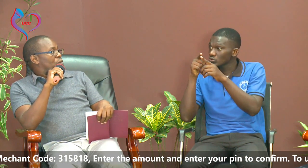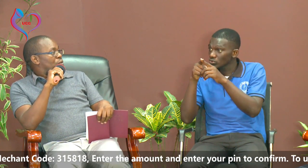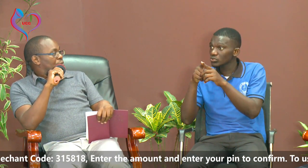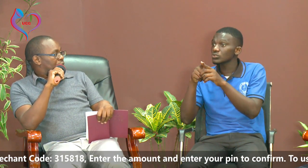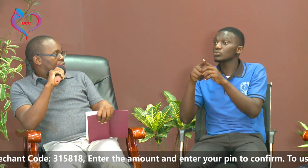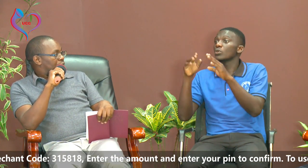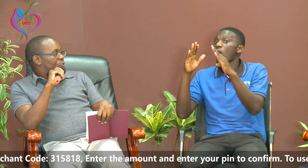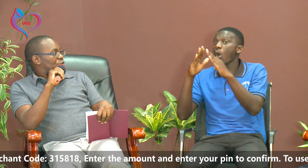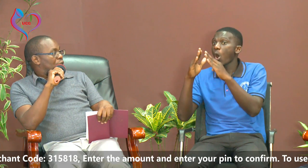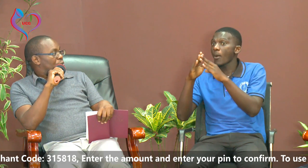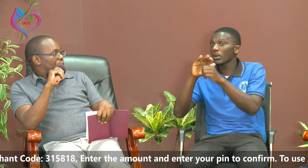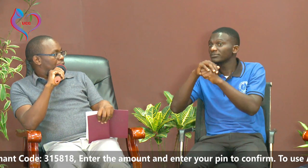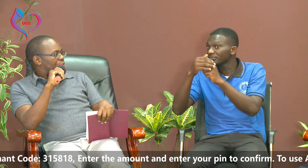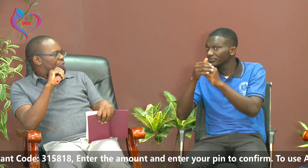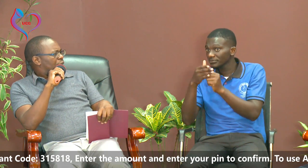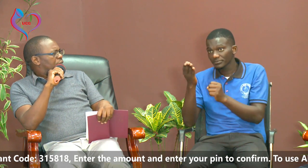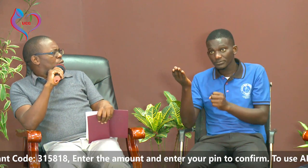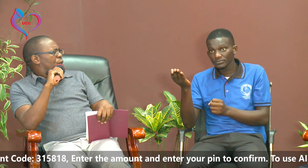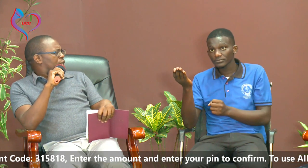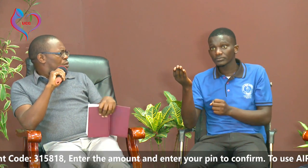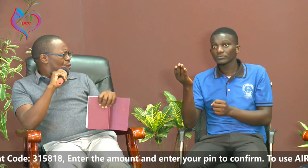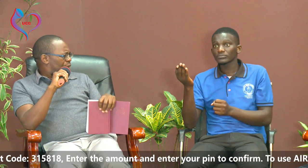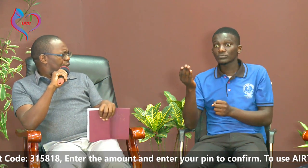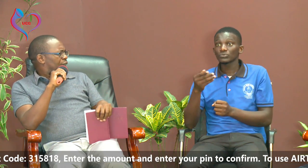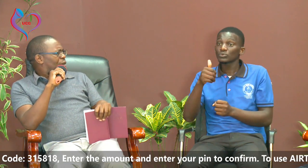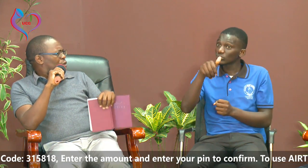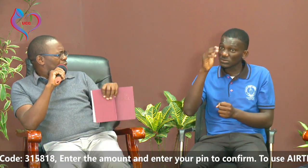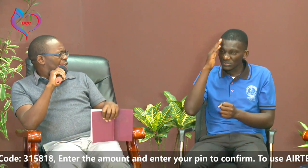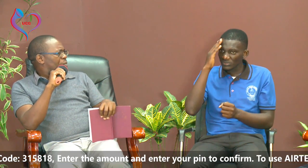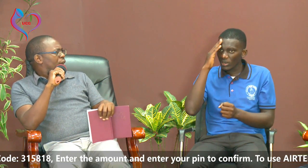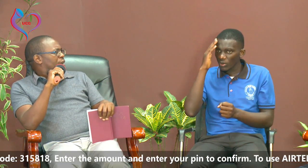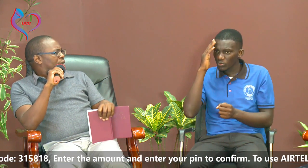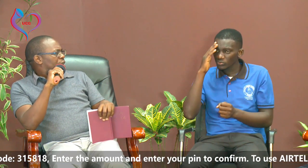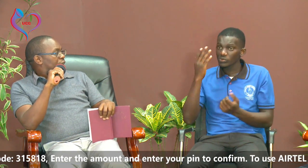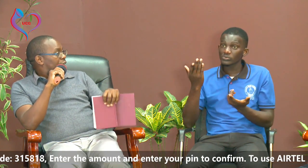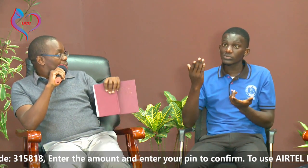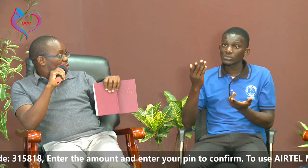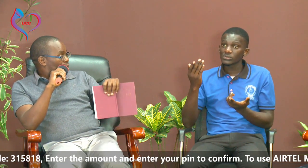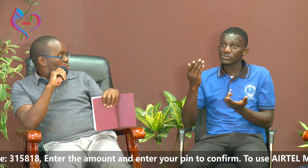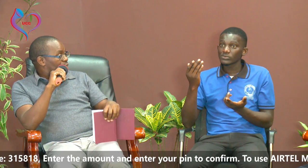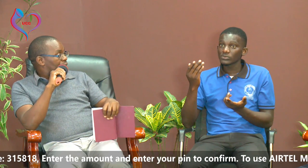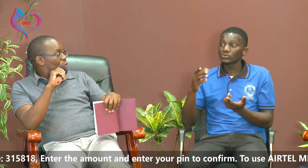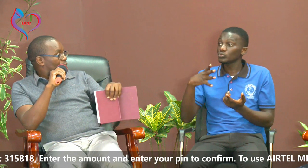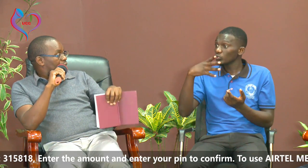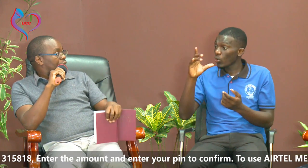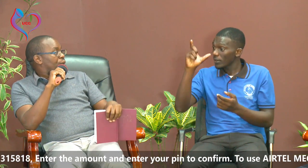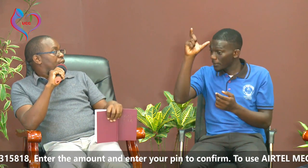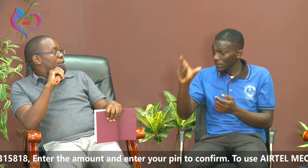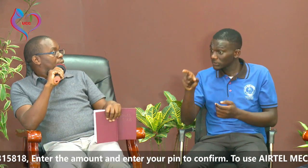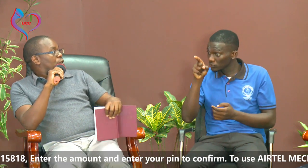ya mubumbi Jeremiah sura ya 18 ate tugwe nyini gwoyogera nange lwaki tobingamba genda mu nyumba ya mubumbi ajja kuogera nawe